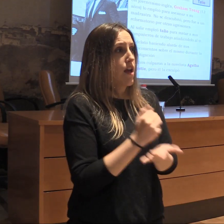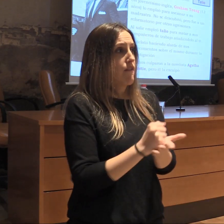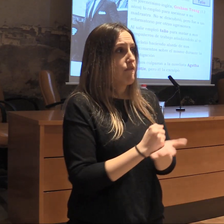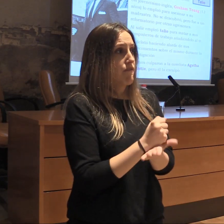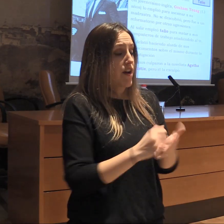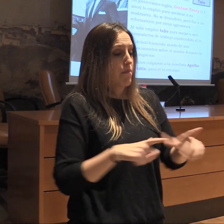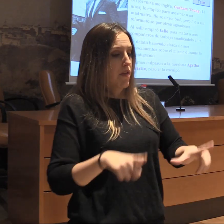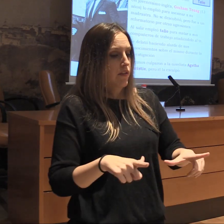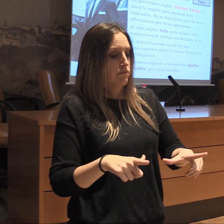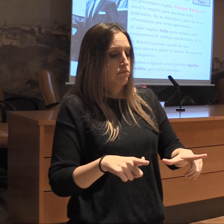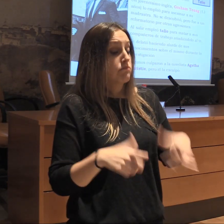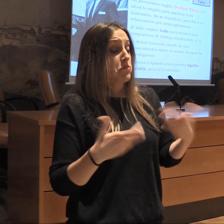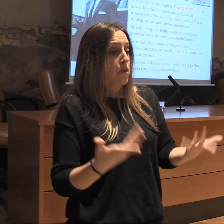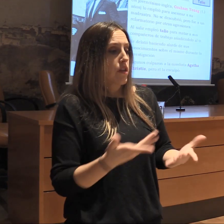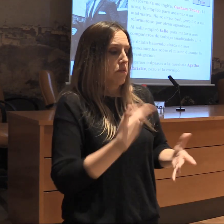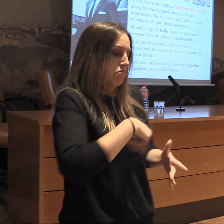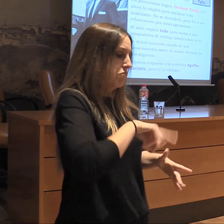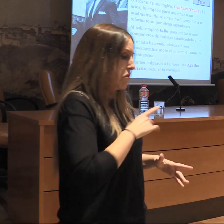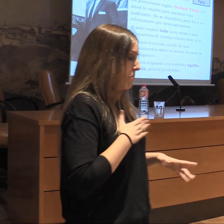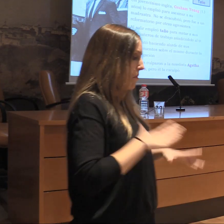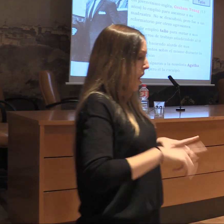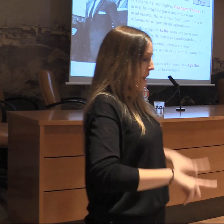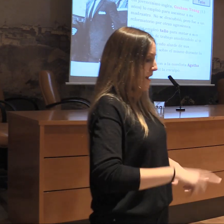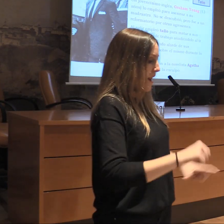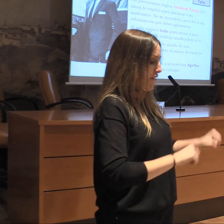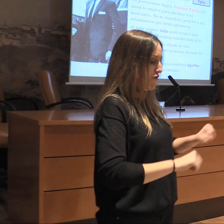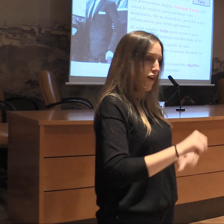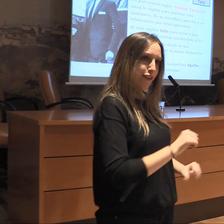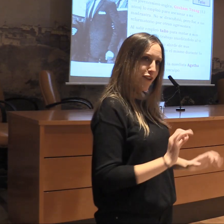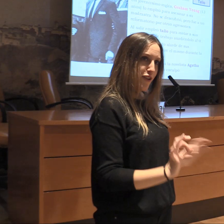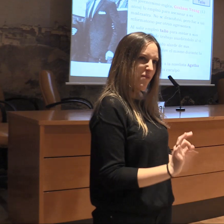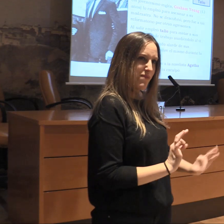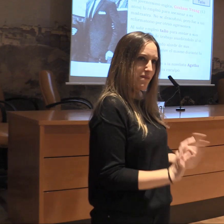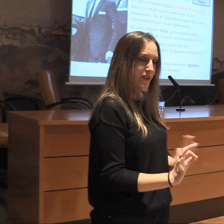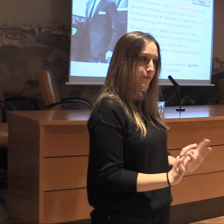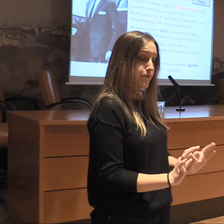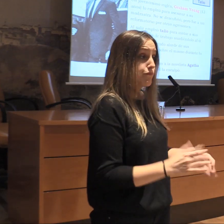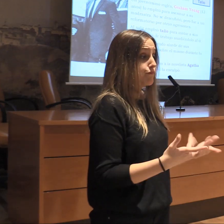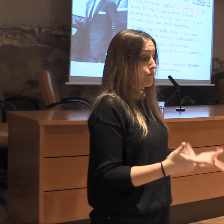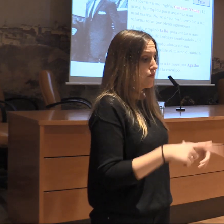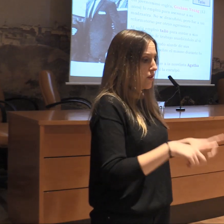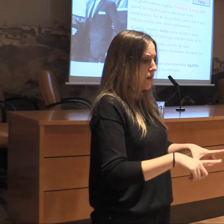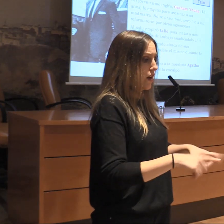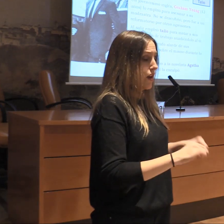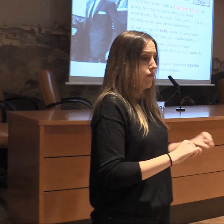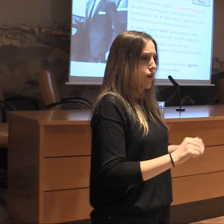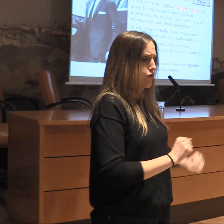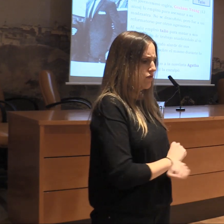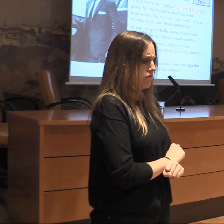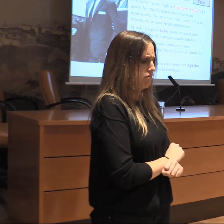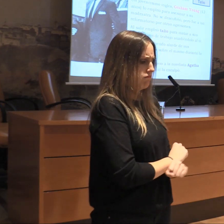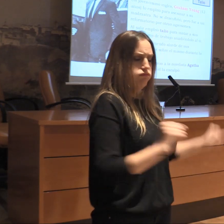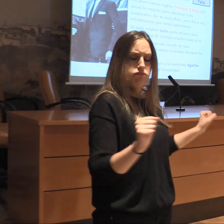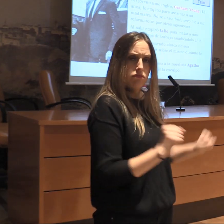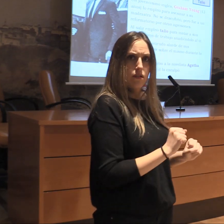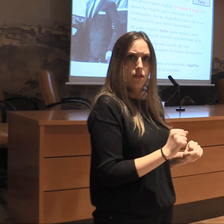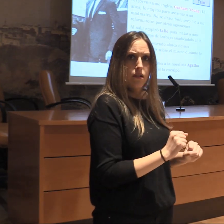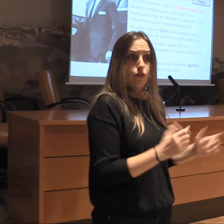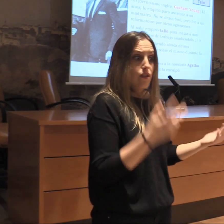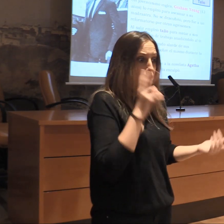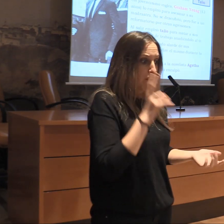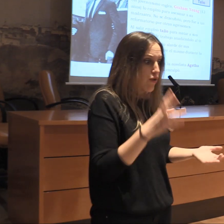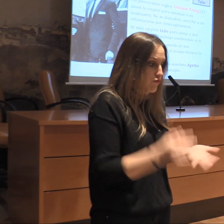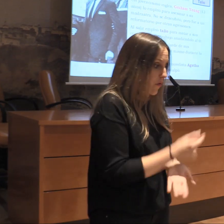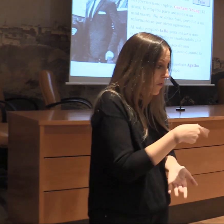pequeño laboratorio en un cobertizo. Y en un momento dado ese laboratorio explotó y vieron todo lo que tenía guardado